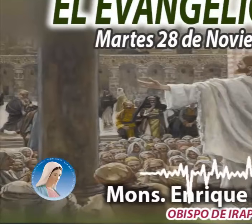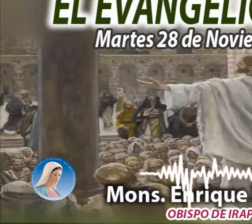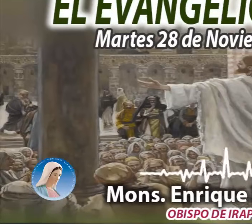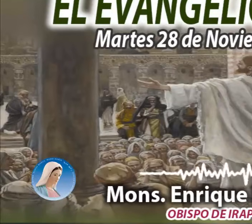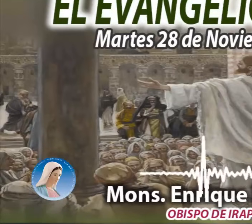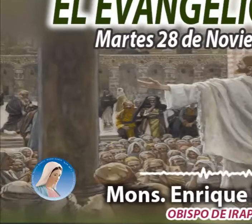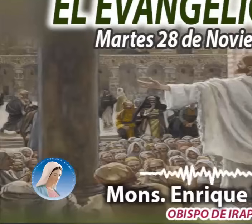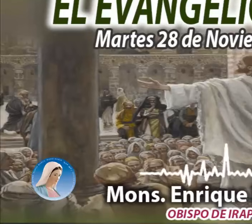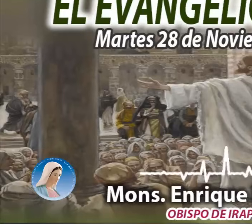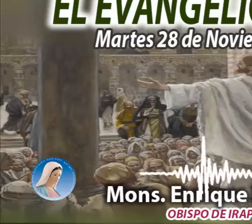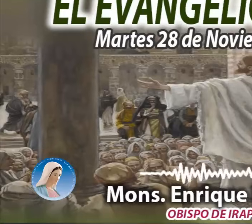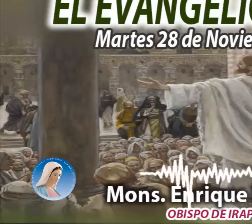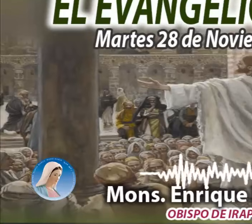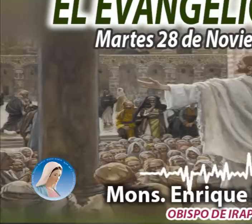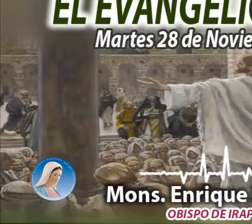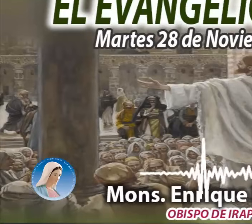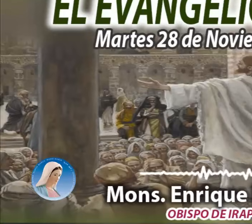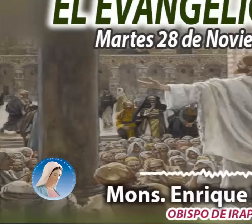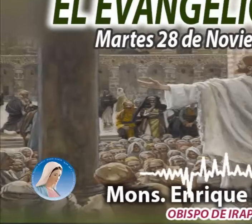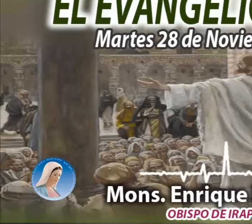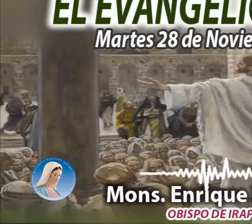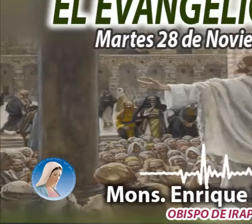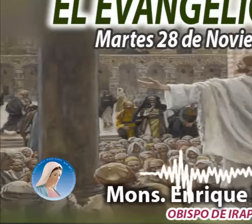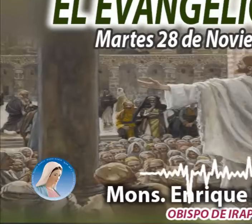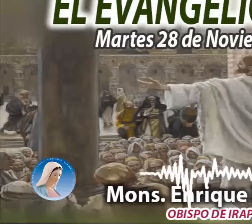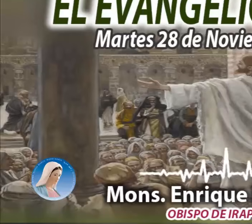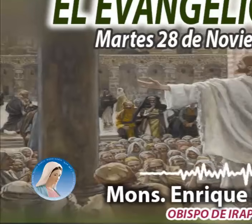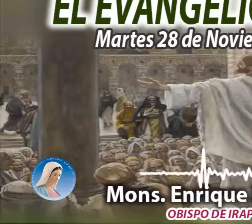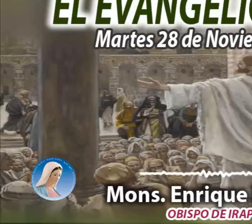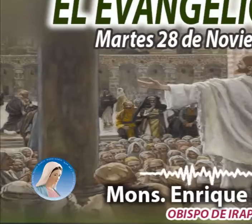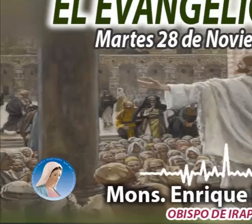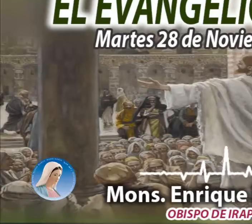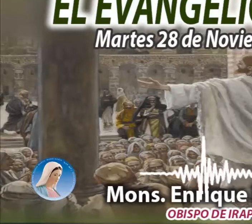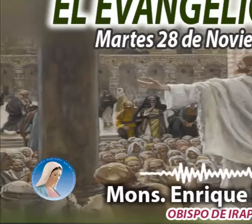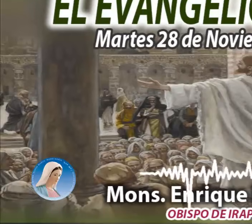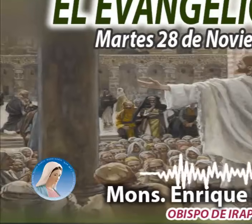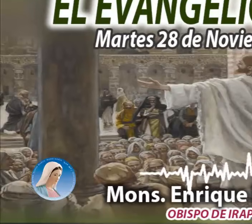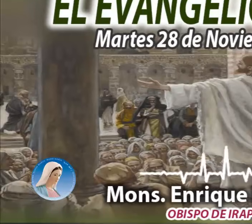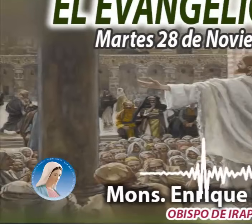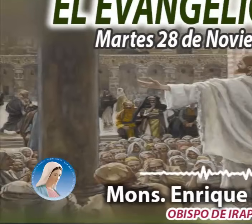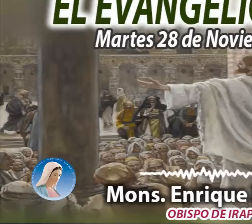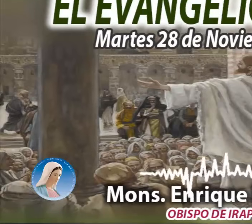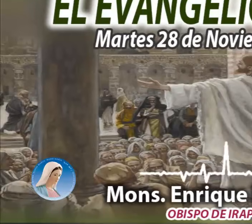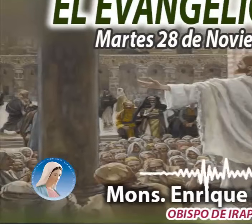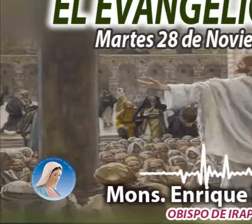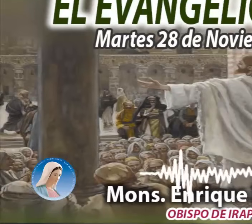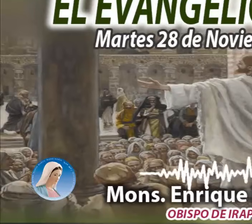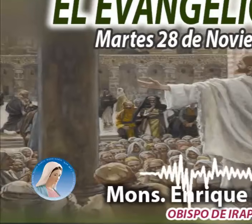Dispuso Dios en su sabiduría revelarse a sí mismo y dar a conocer el misterio de su voluntad.